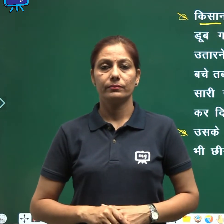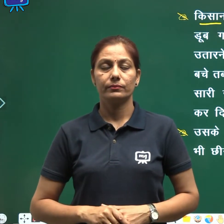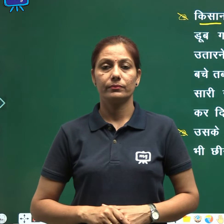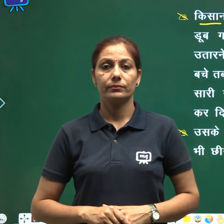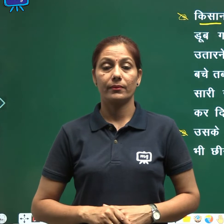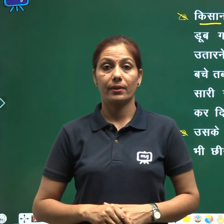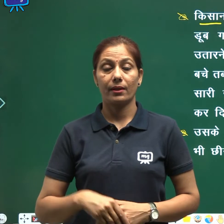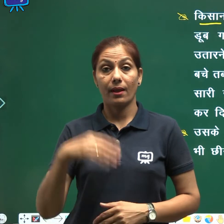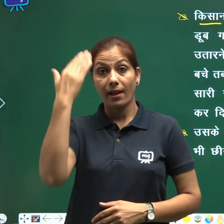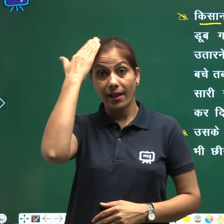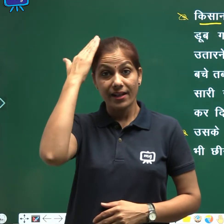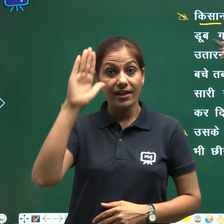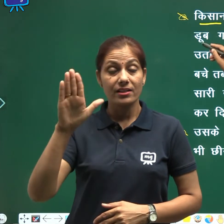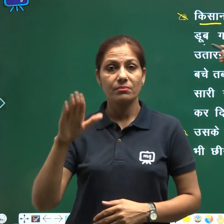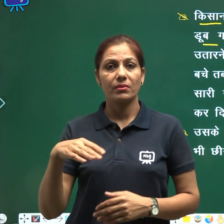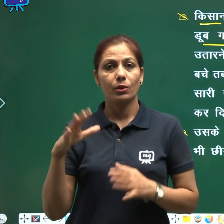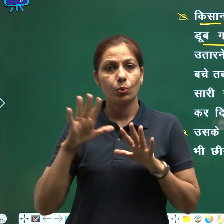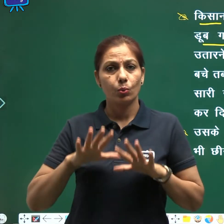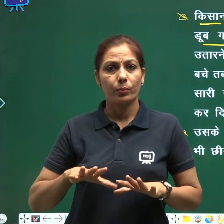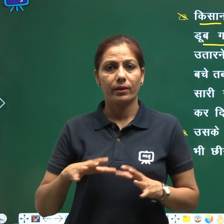कर्ज में डूब गया।